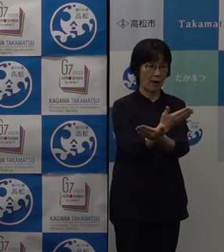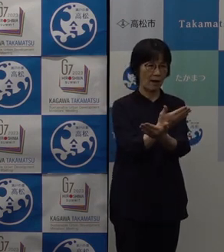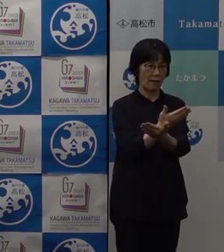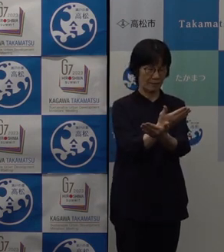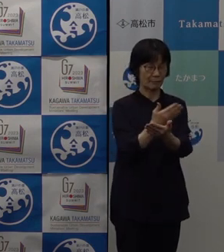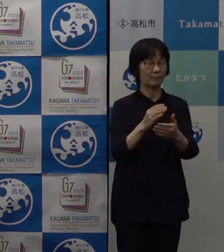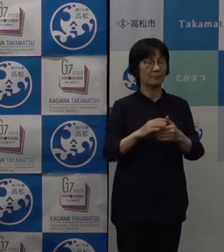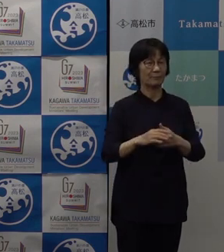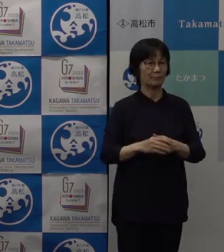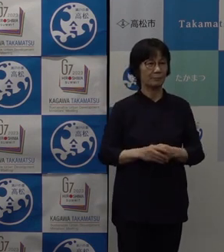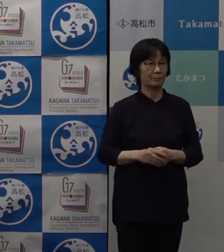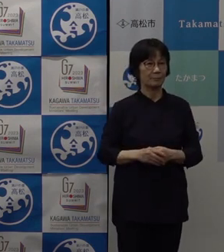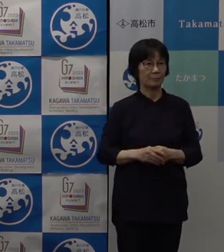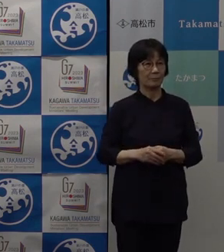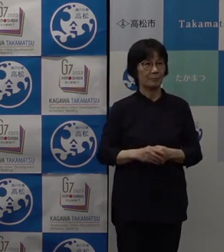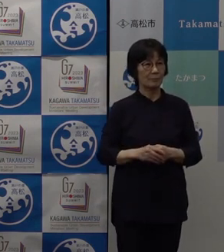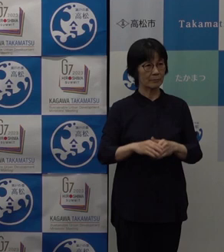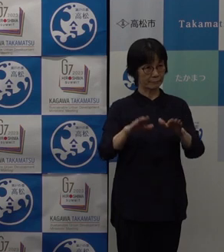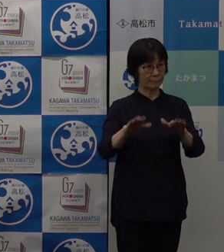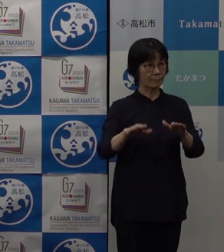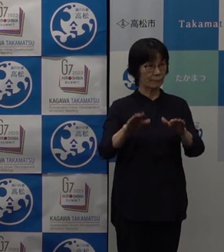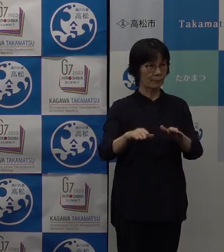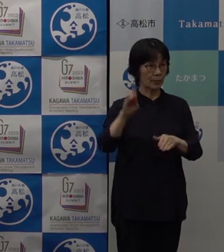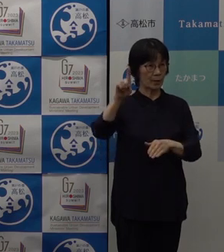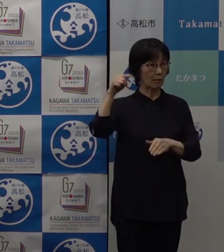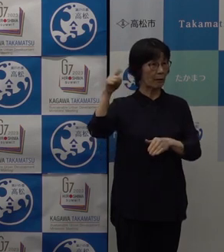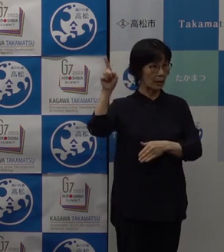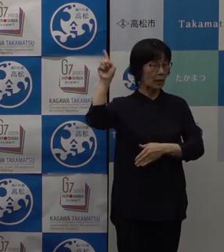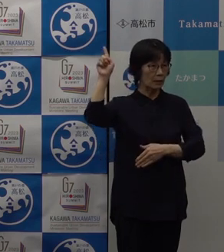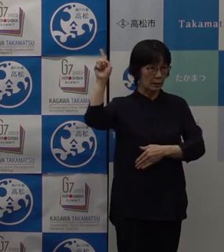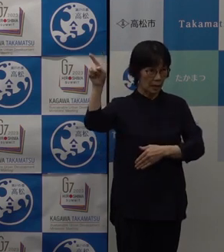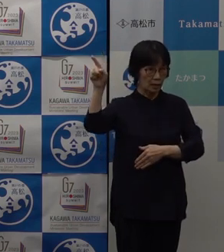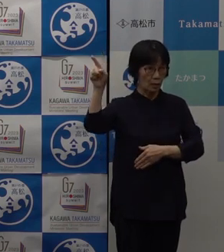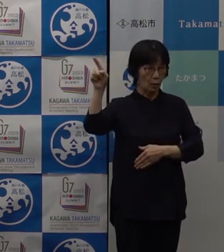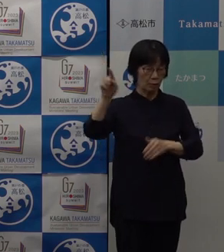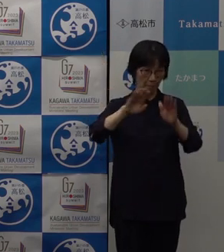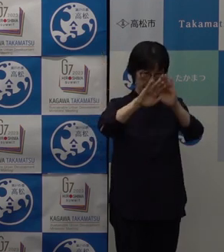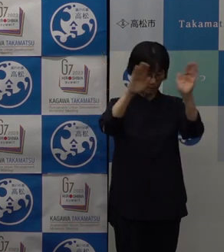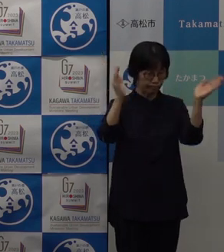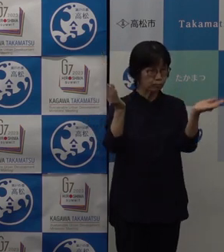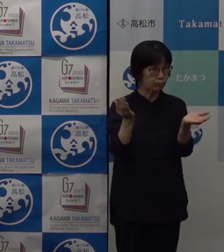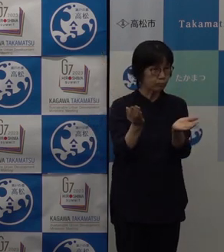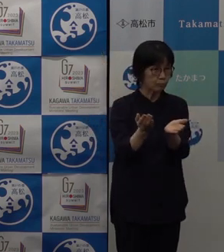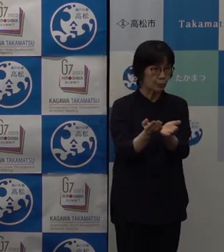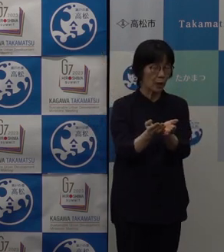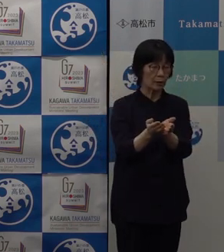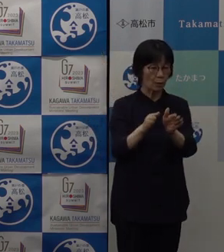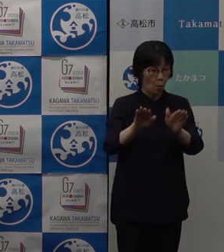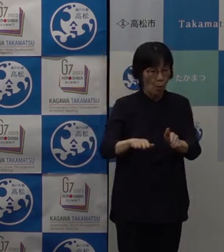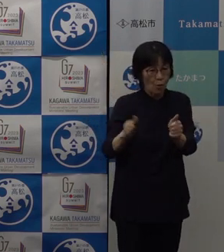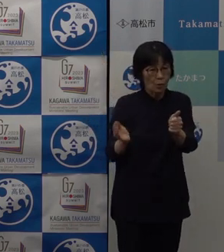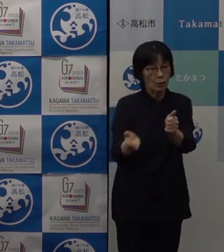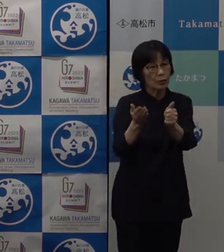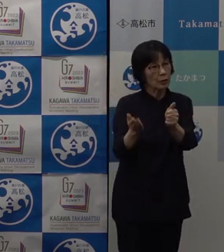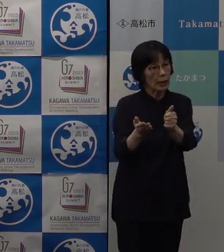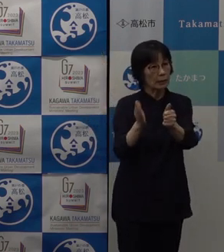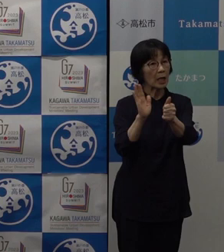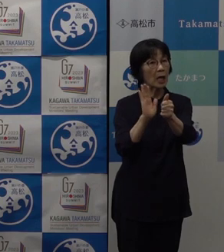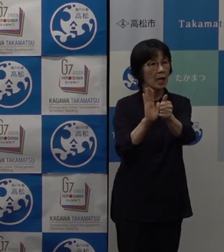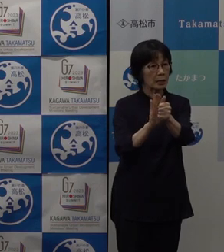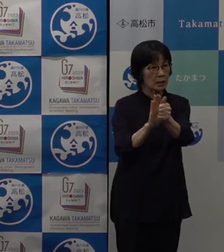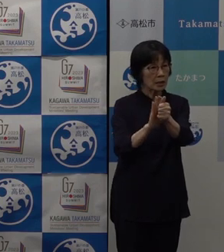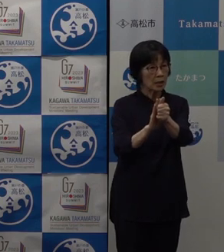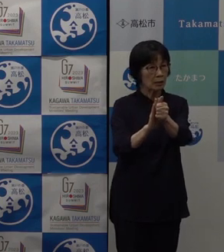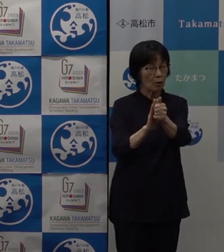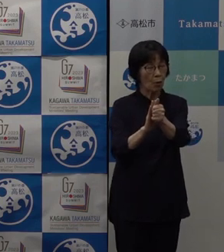化をしてきたところでございますが、この度県の方で県の全体の子育て支援の、枠組み